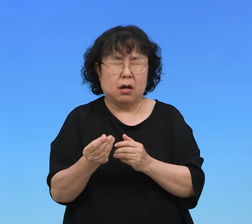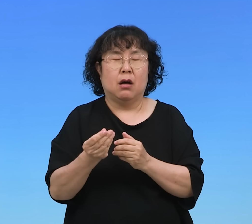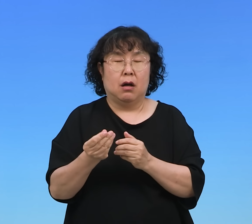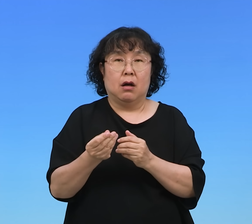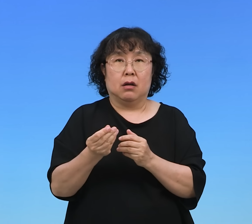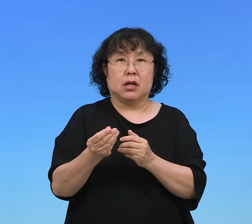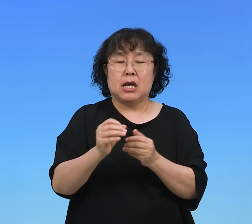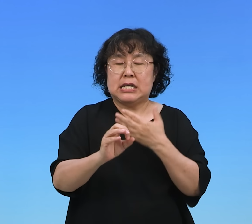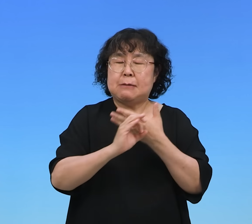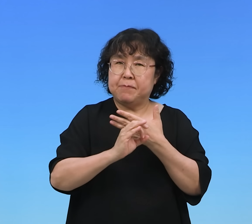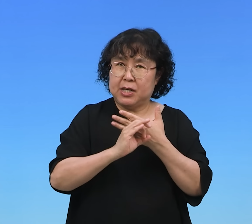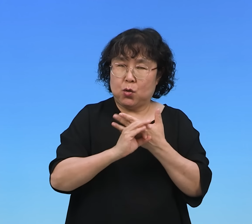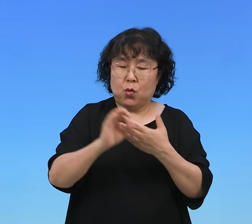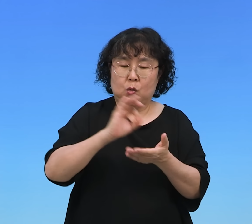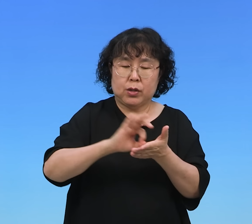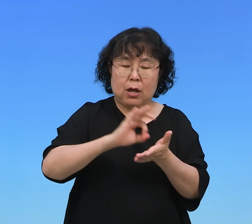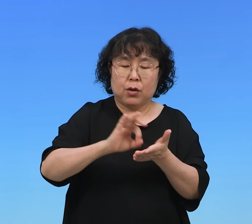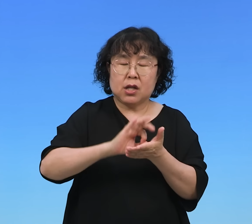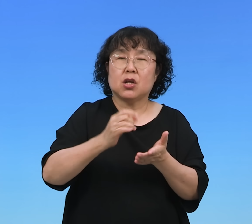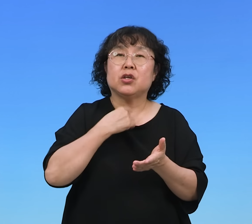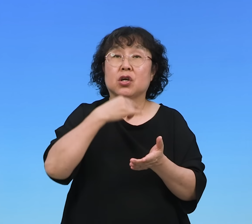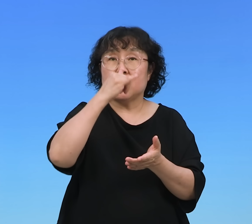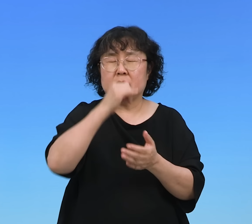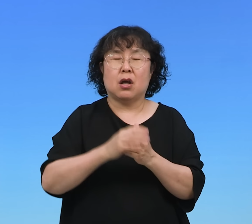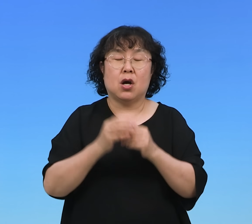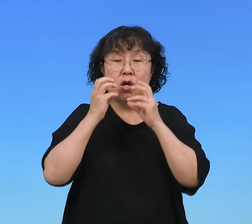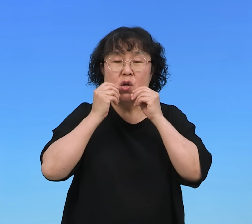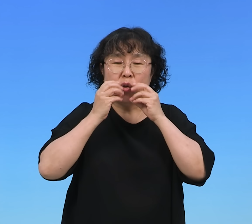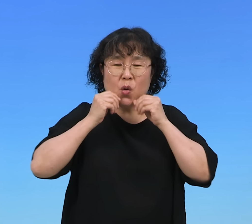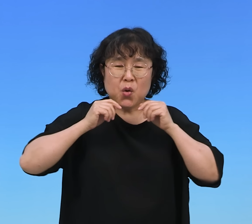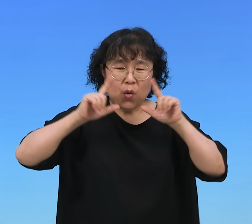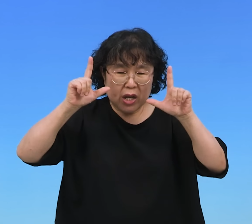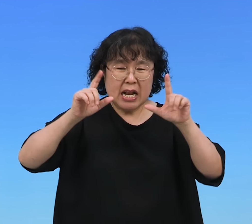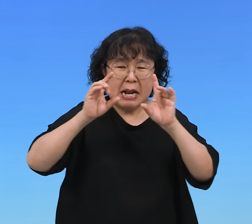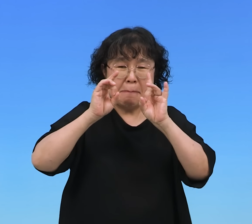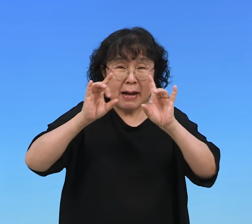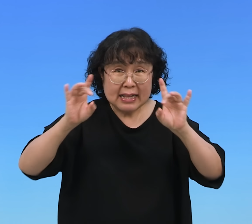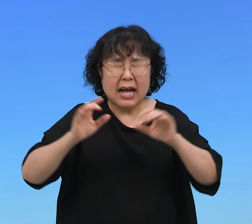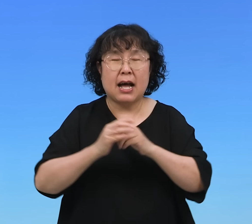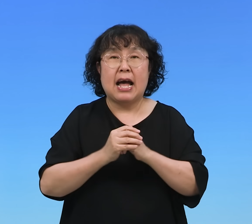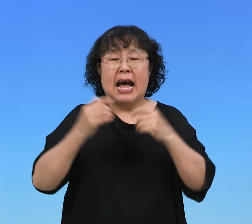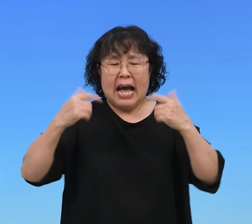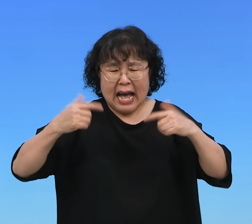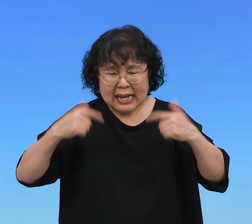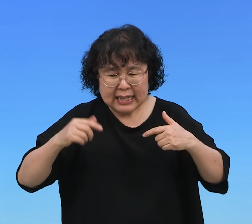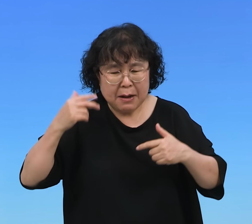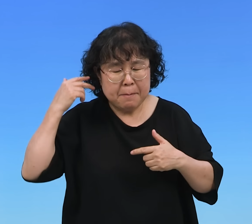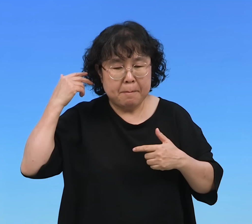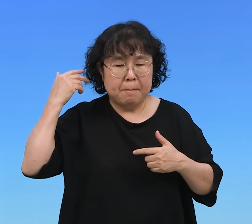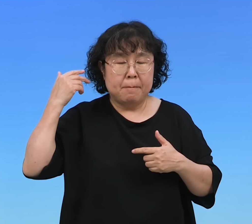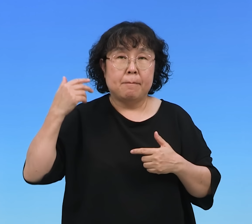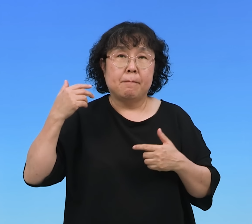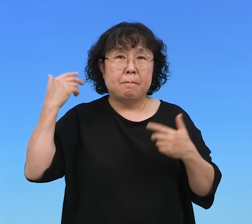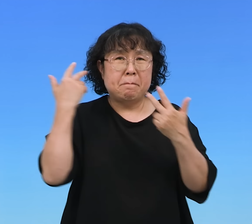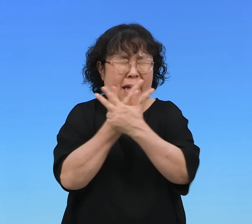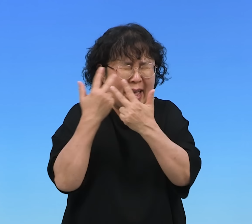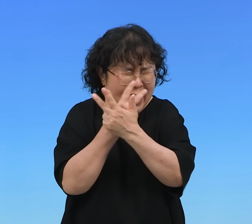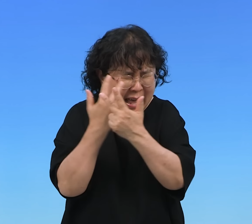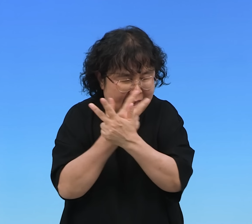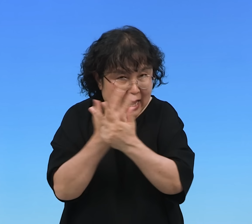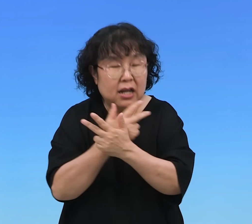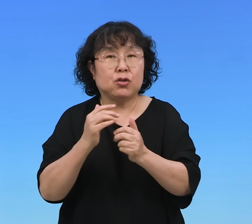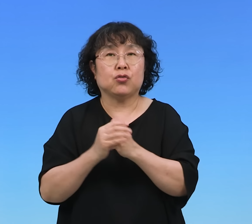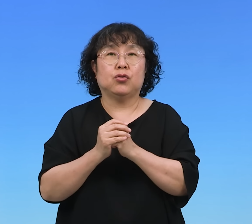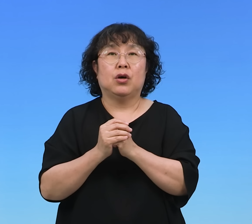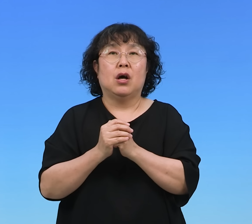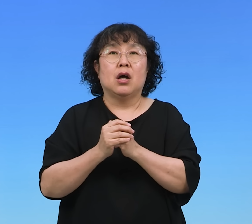아십니까? 토요일 오후만 되면은 트럭으로 거기다가 이제 강대상부터 악기 탁 하고 예배 끝나고 성도들